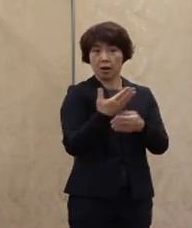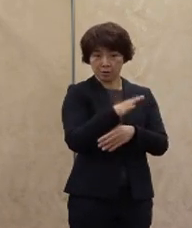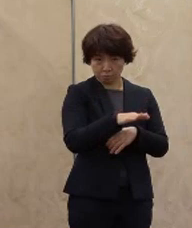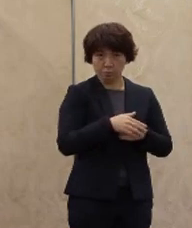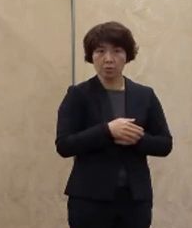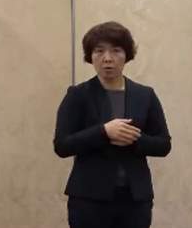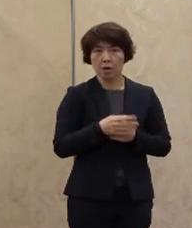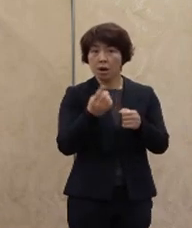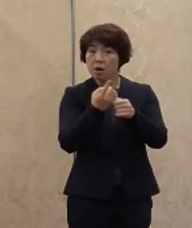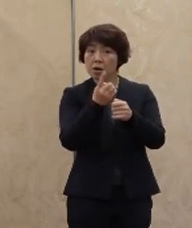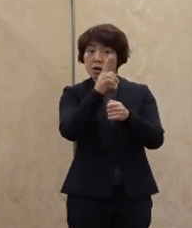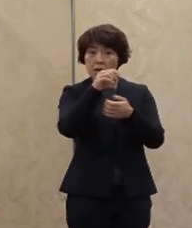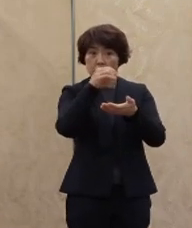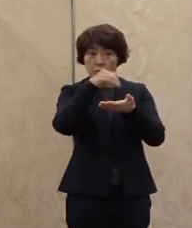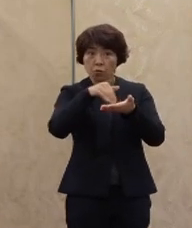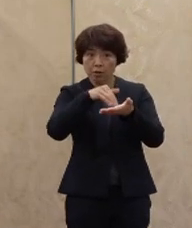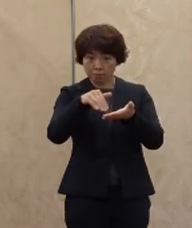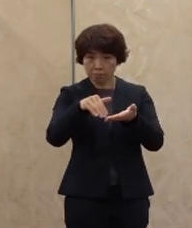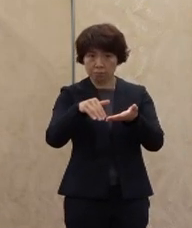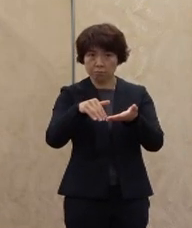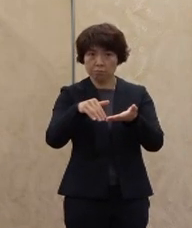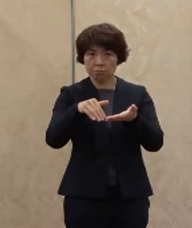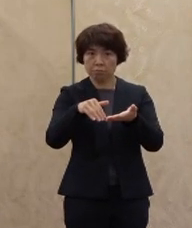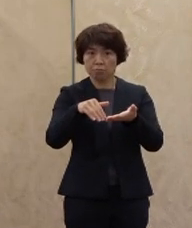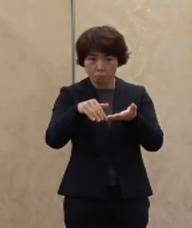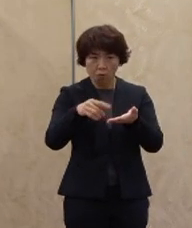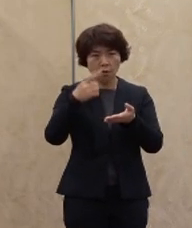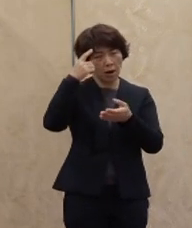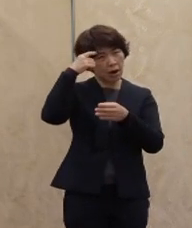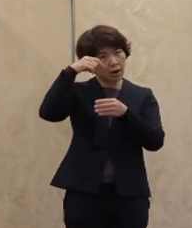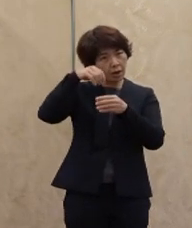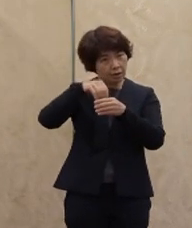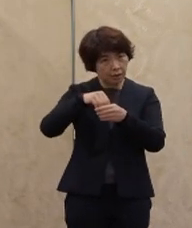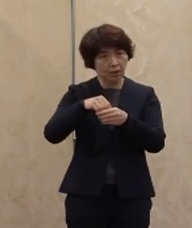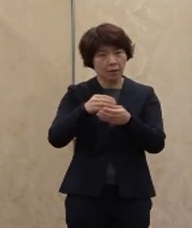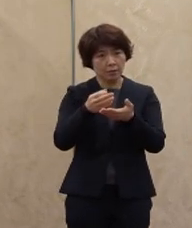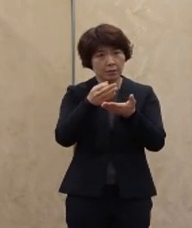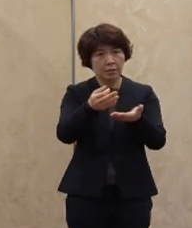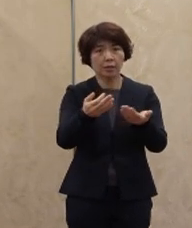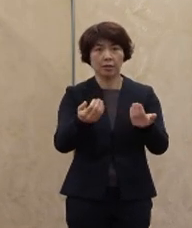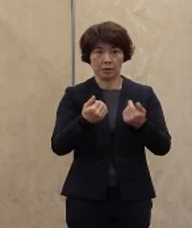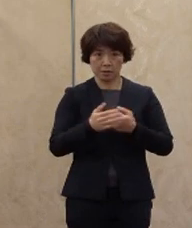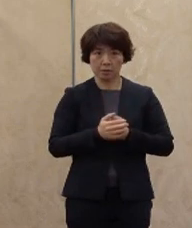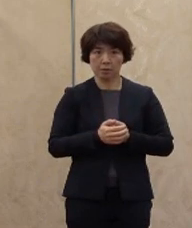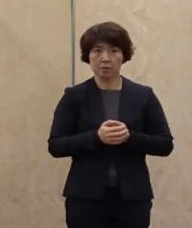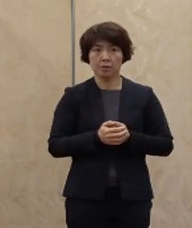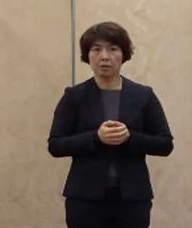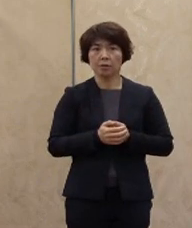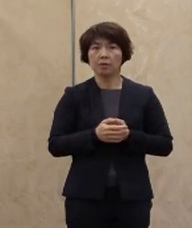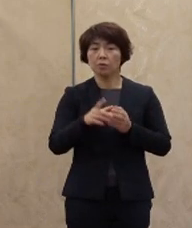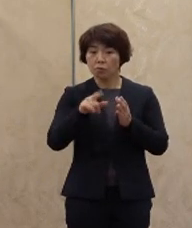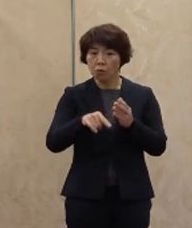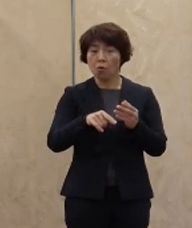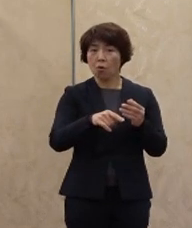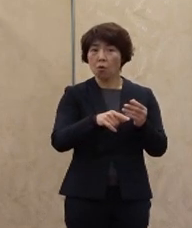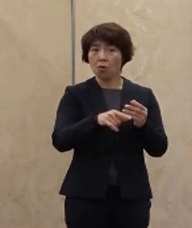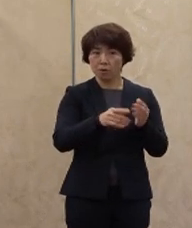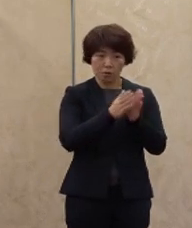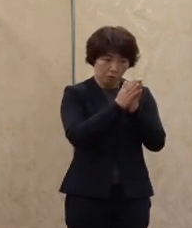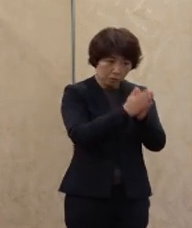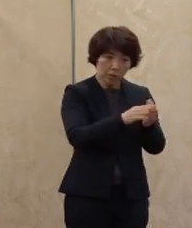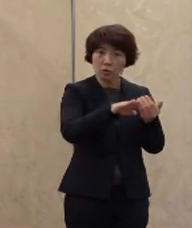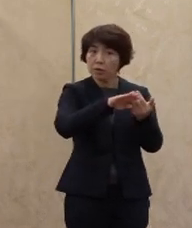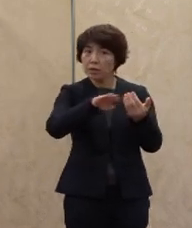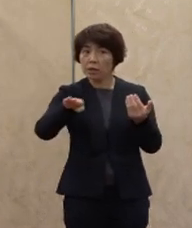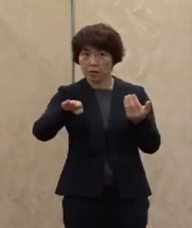来年以降の予算もうやっぱり考えなきゃいけないわけです。僕自身としては そうするとそれ以外のいわゆる事実